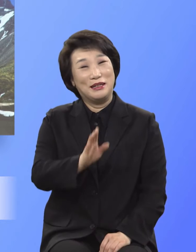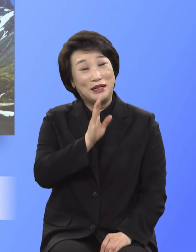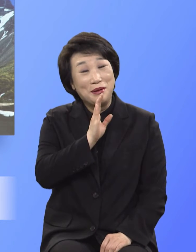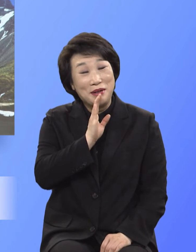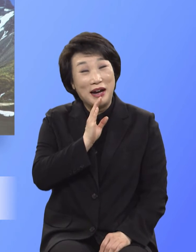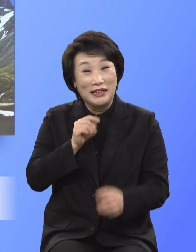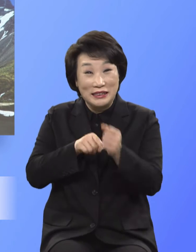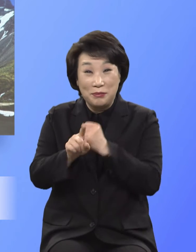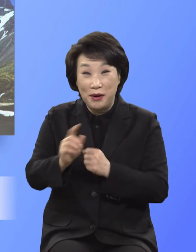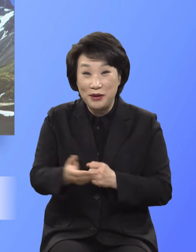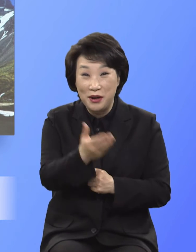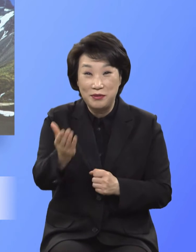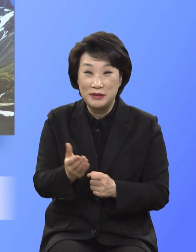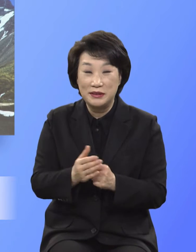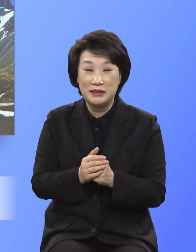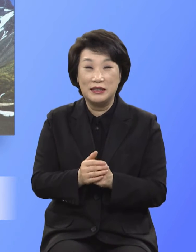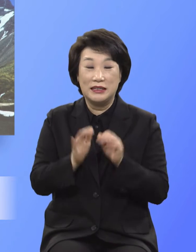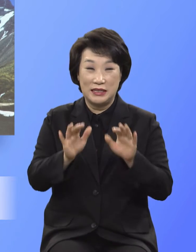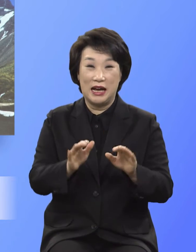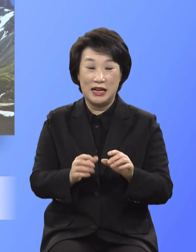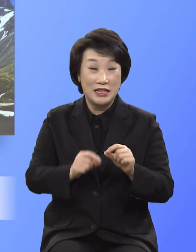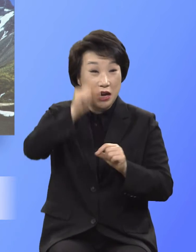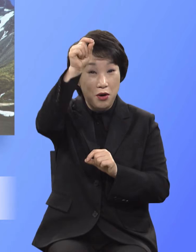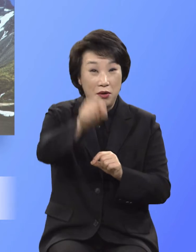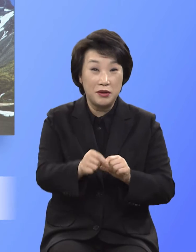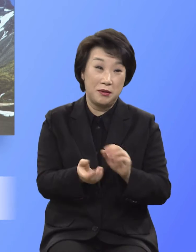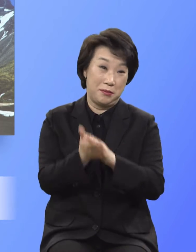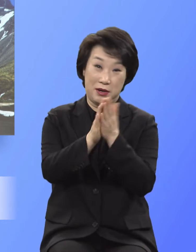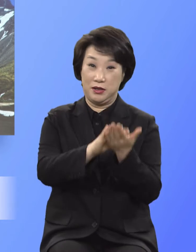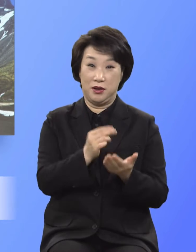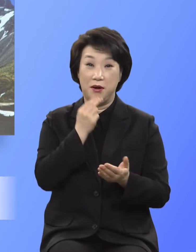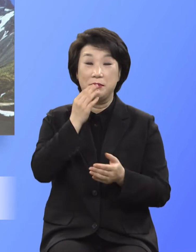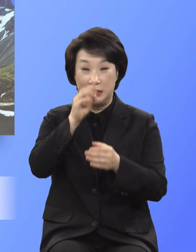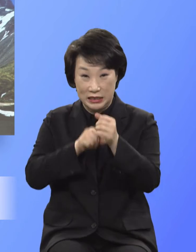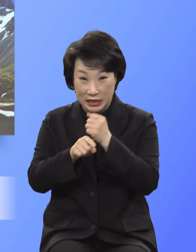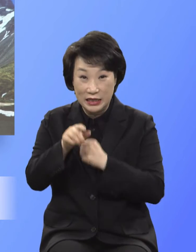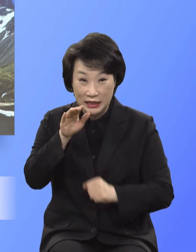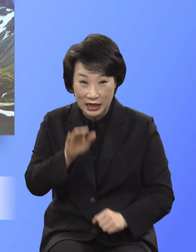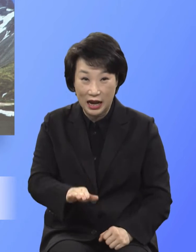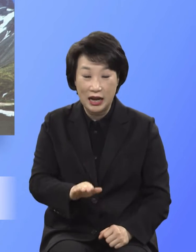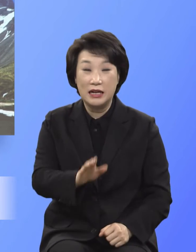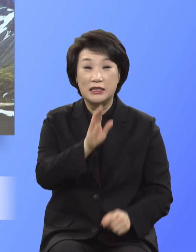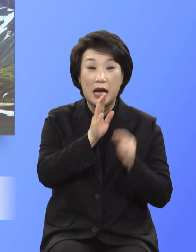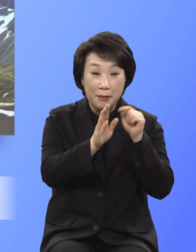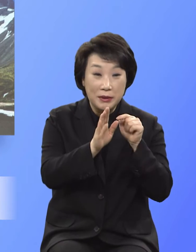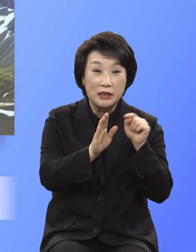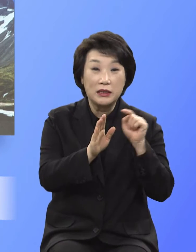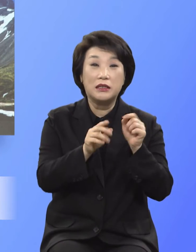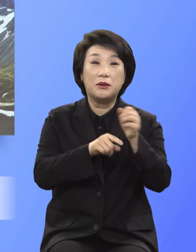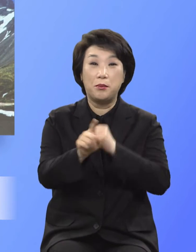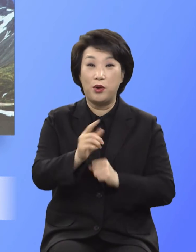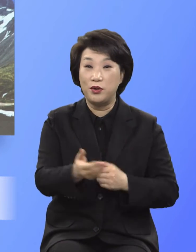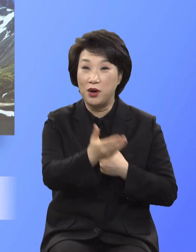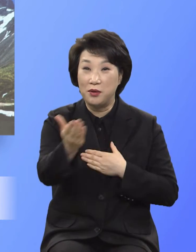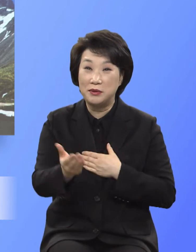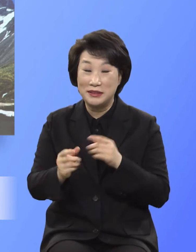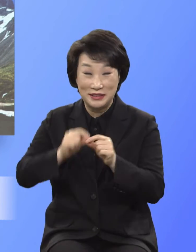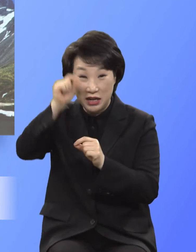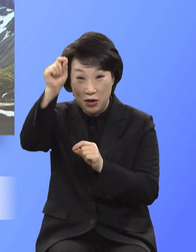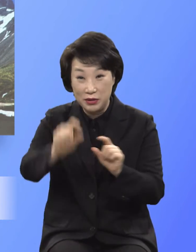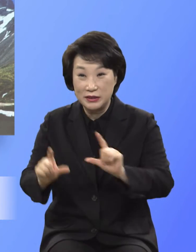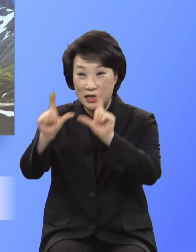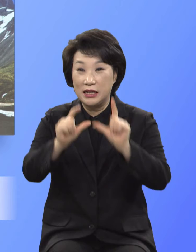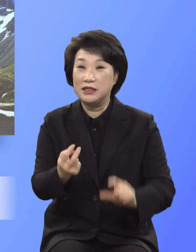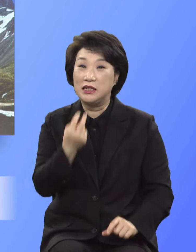참이란 말이 무슨 얘기냐? 영원히 변치 않는 진리요. 참이란 말이 무슨 얘기냐? 영원히